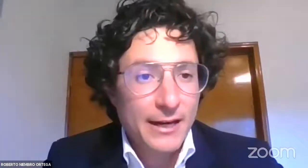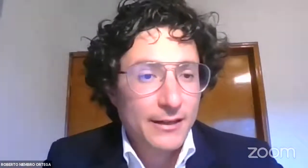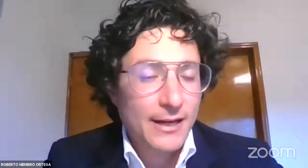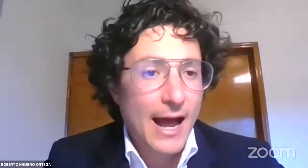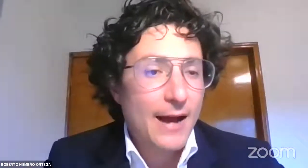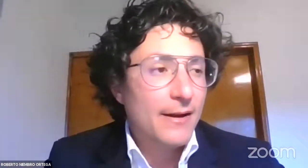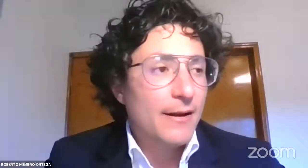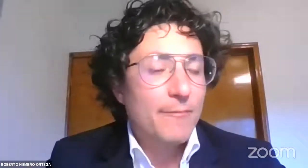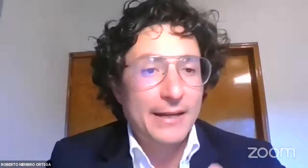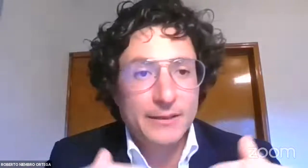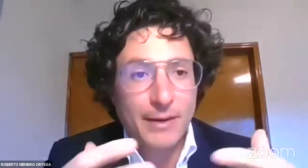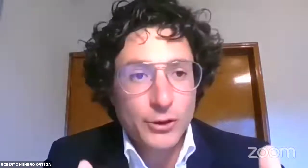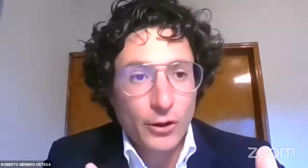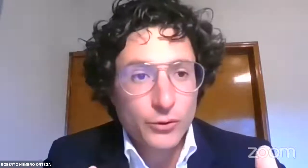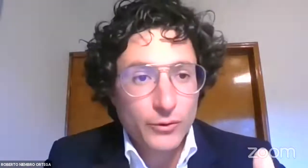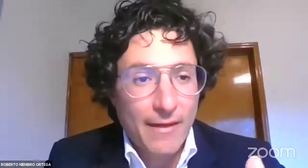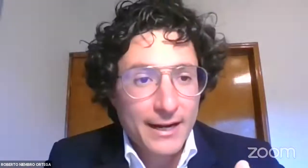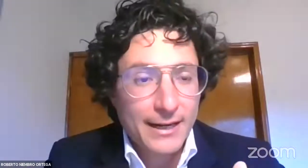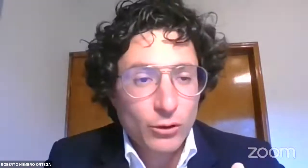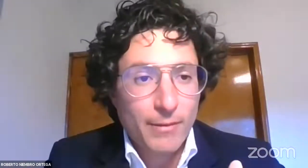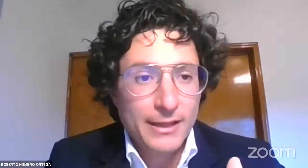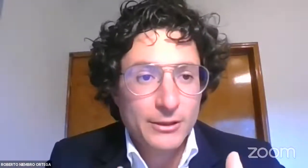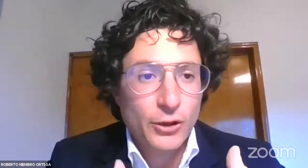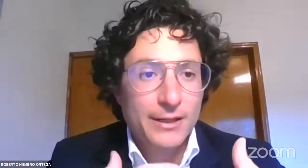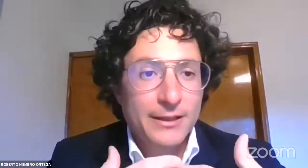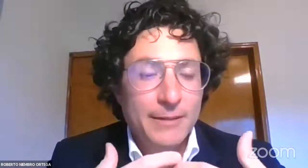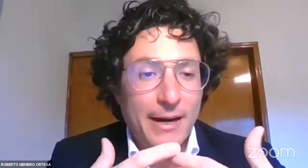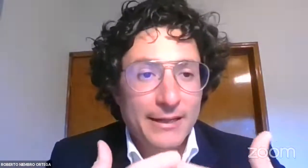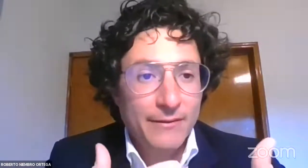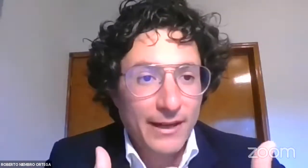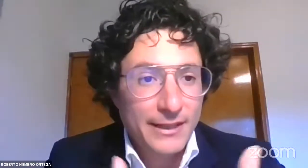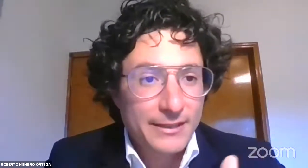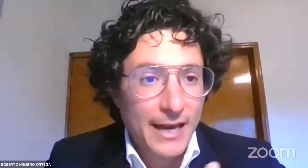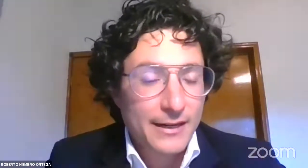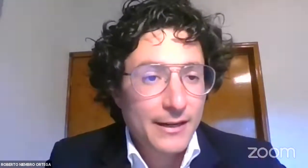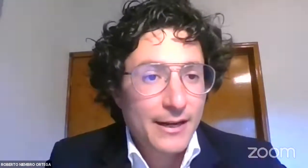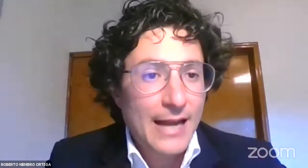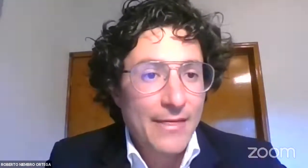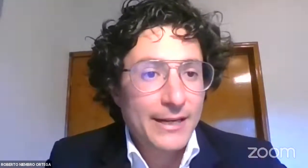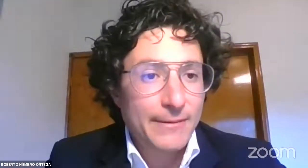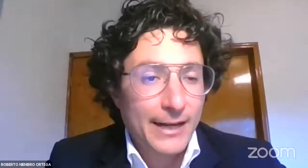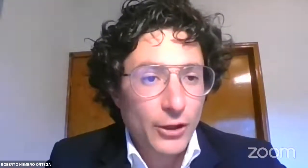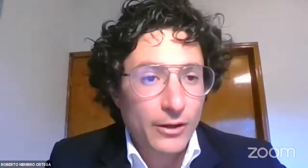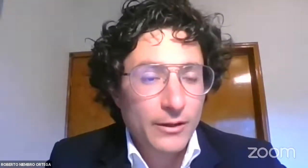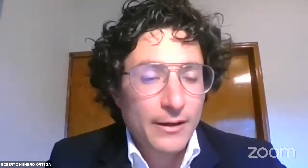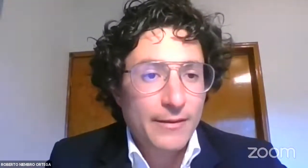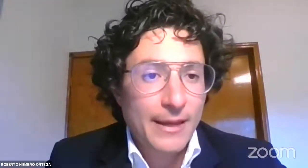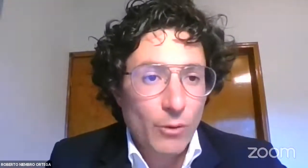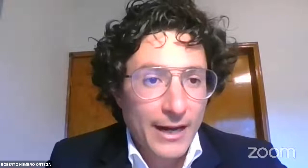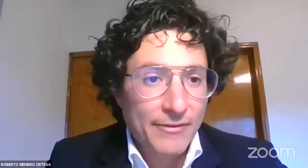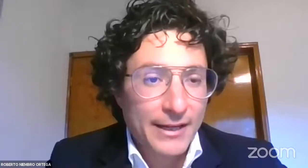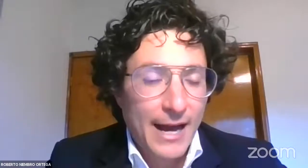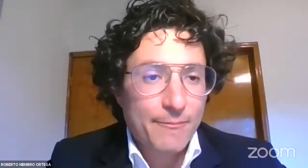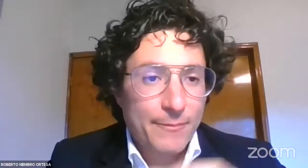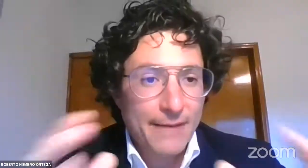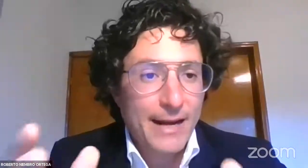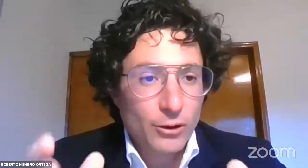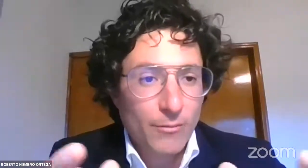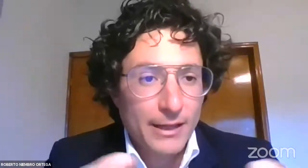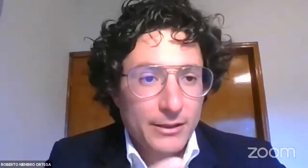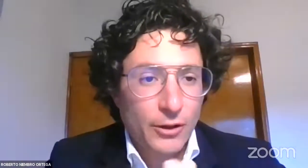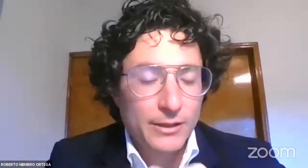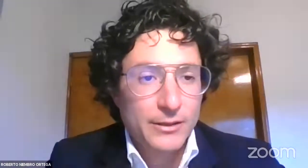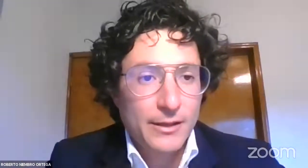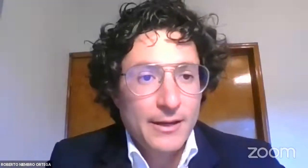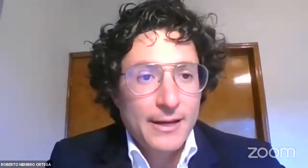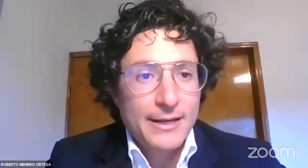enfatizan la participación ciudadana en la toma de decisiones y enfatizan la deliberación democrática previa a